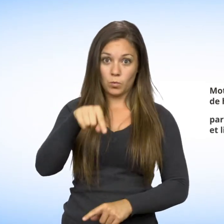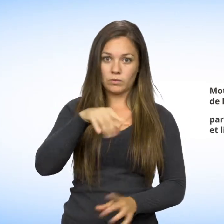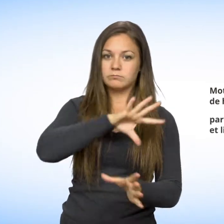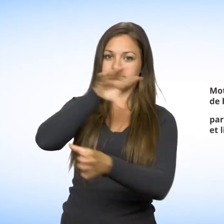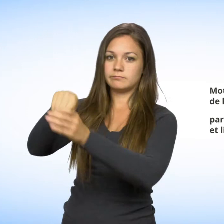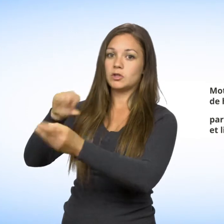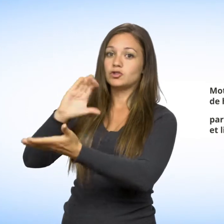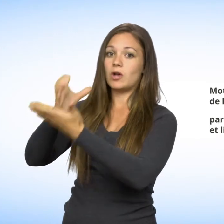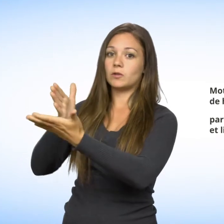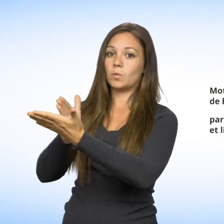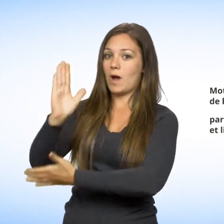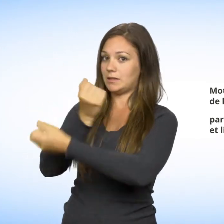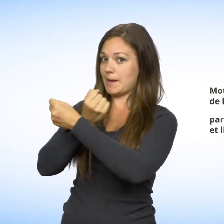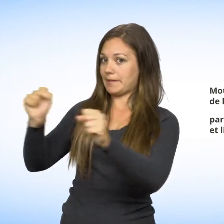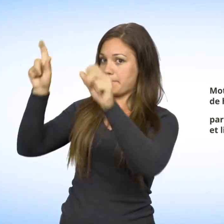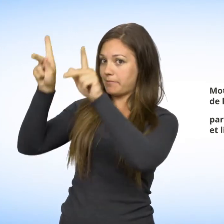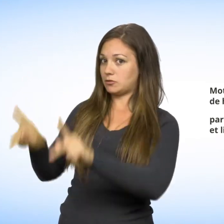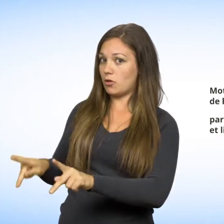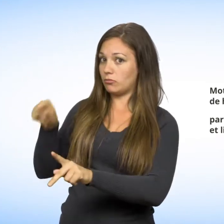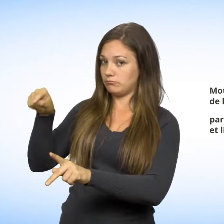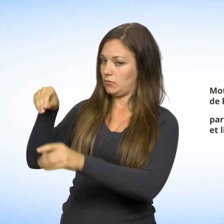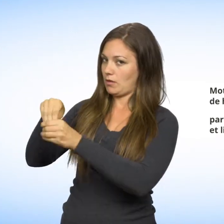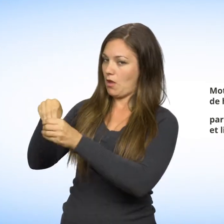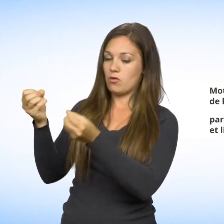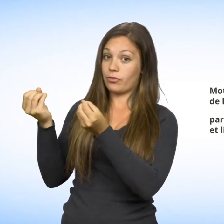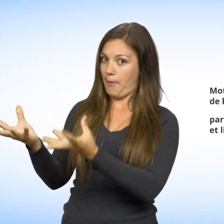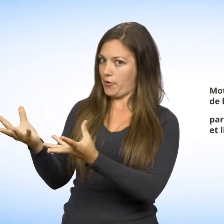ces situations sont contraires à la ch libertés de la personne